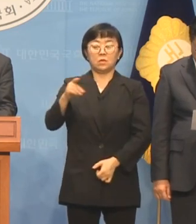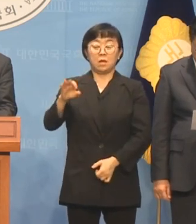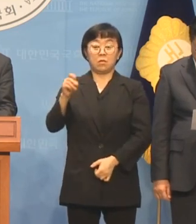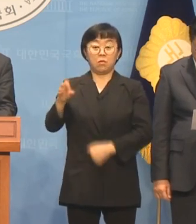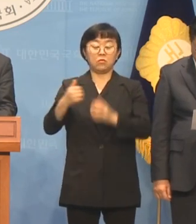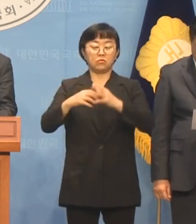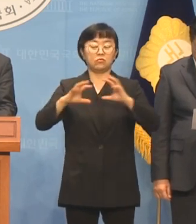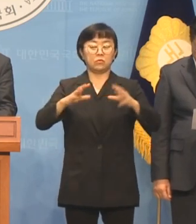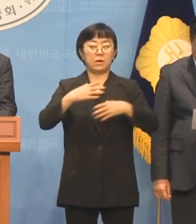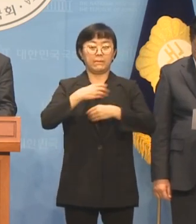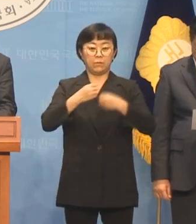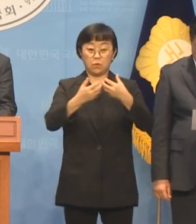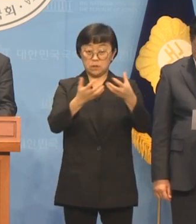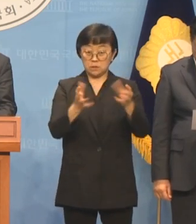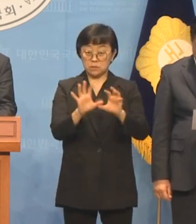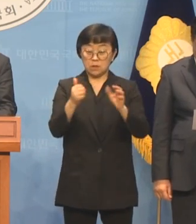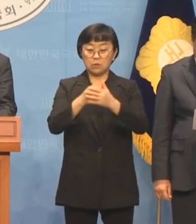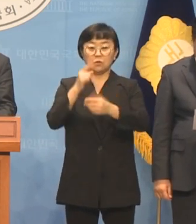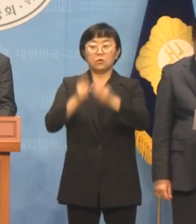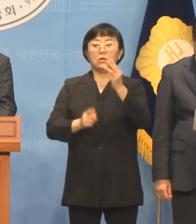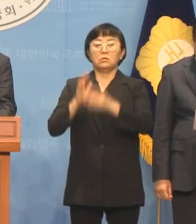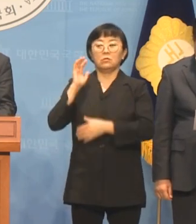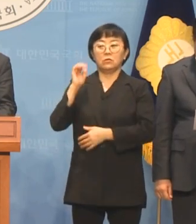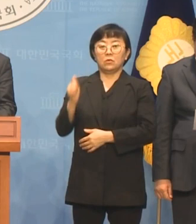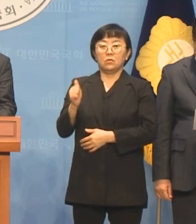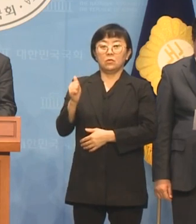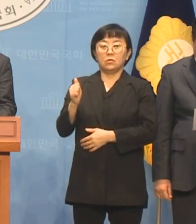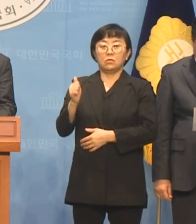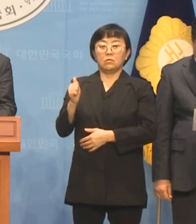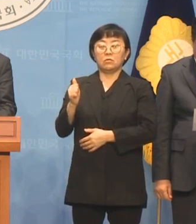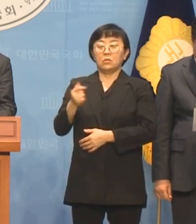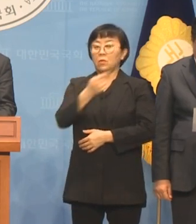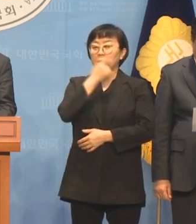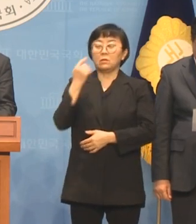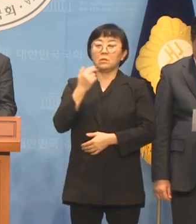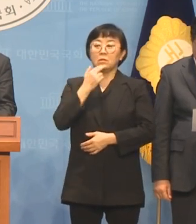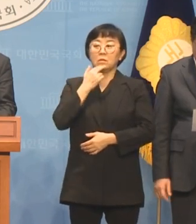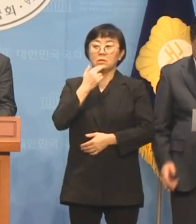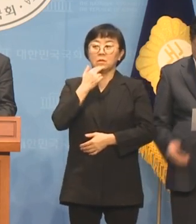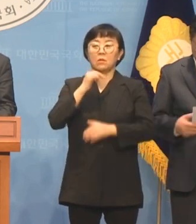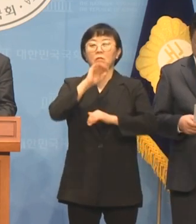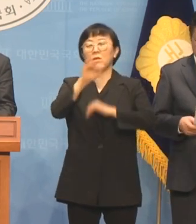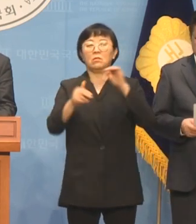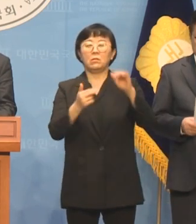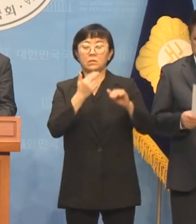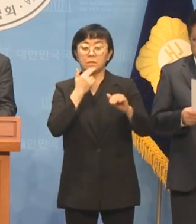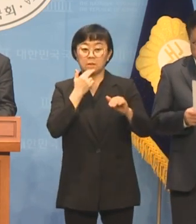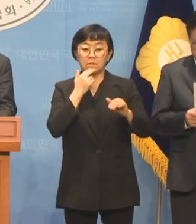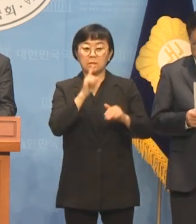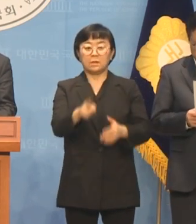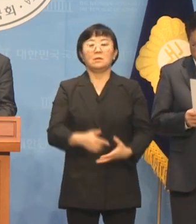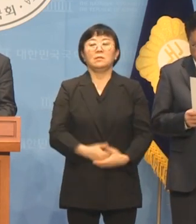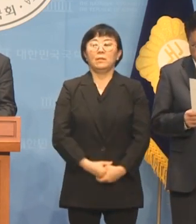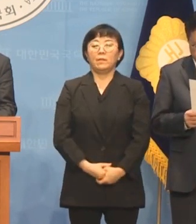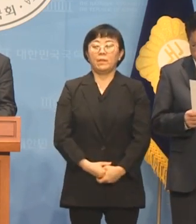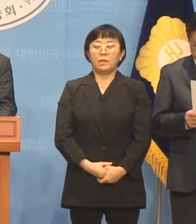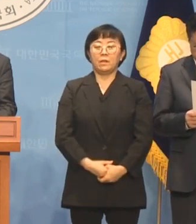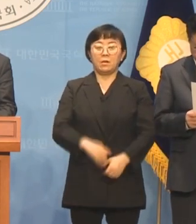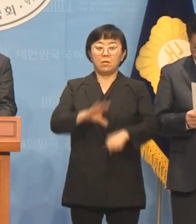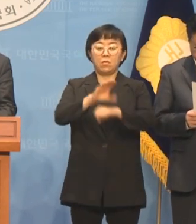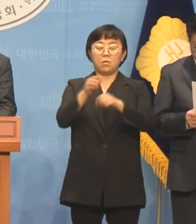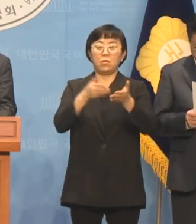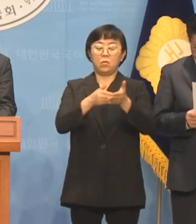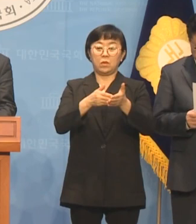당시 국가안보실장은 윤 대통령이 파악하지 않고 관여하지도 않았다고 했습니다. 언론의